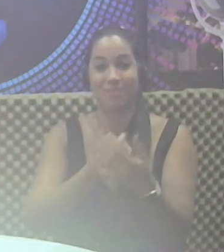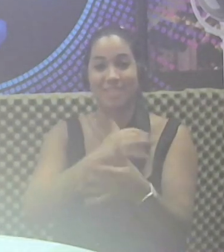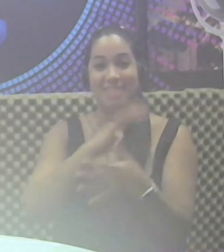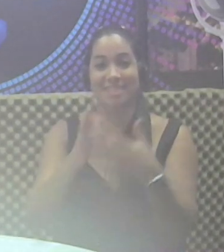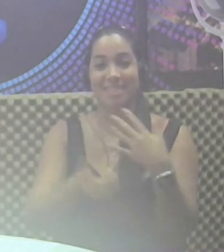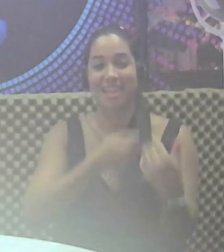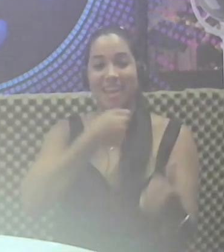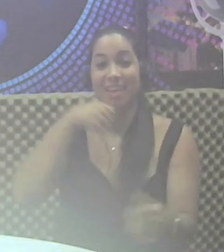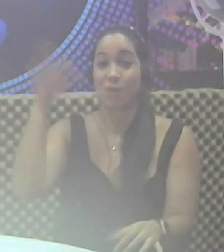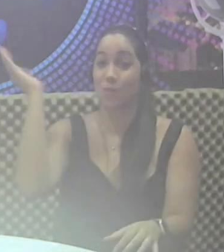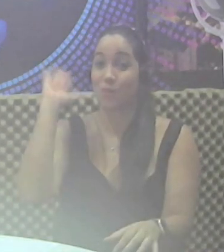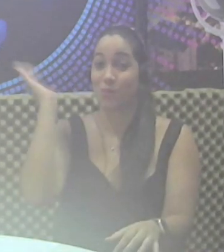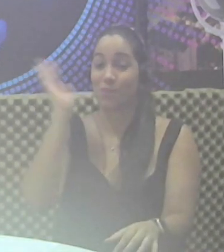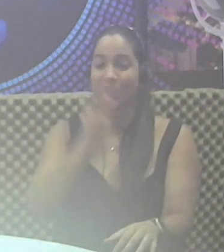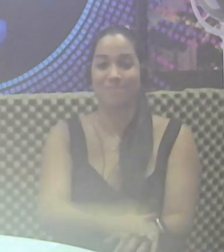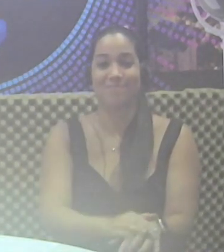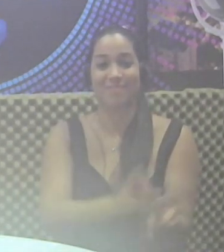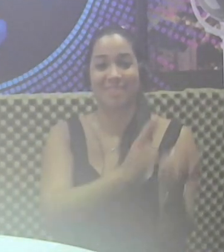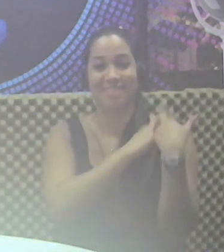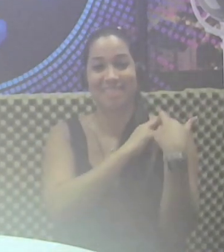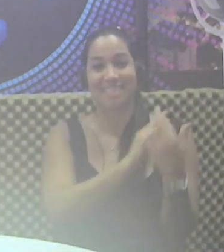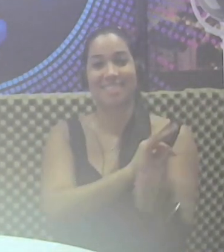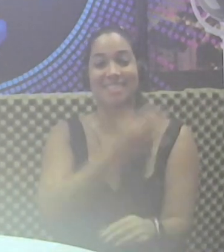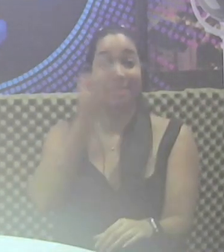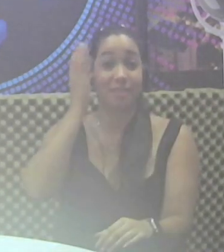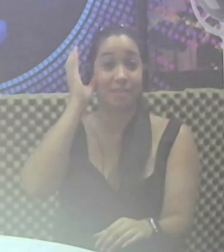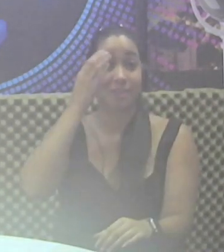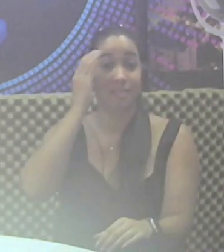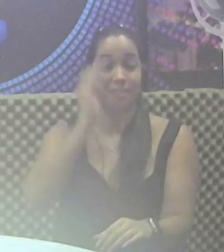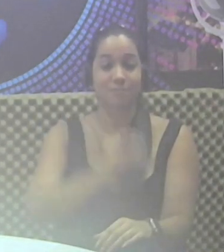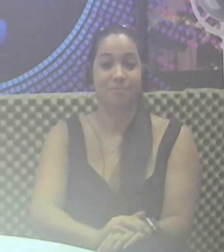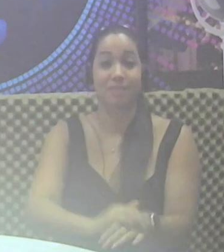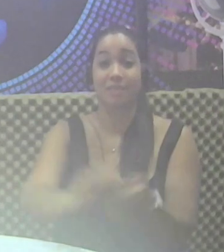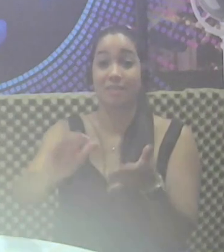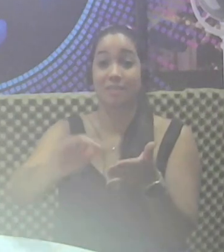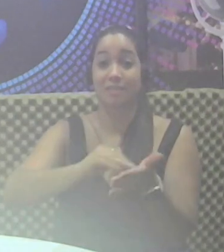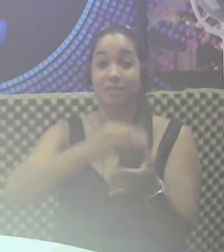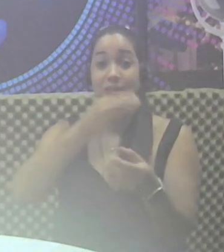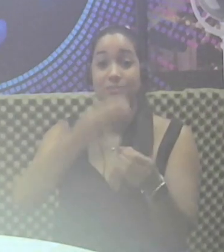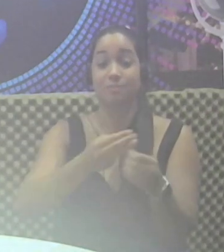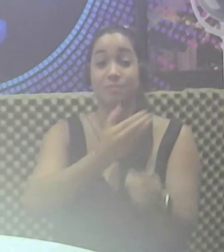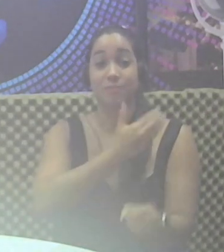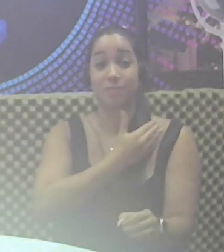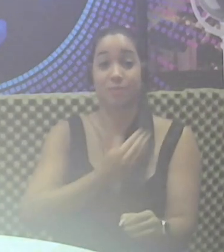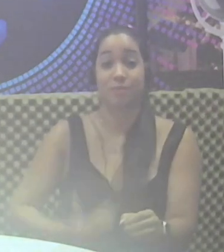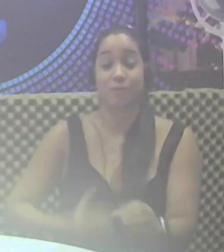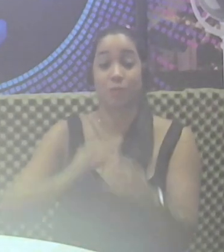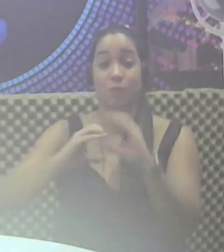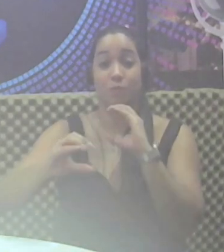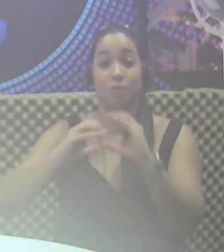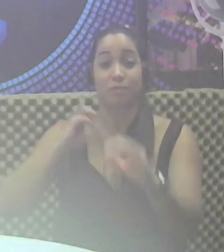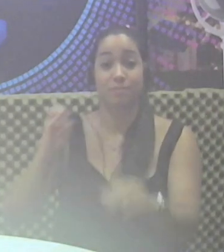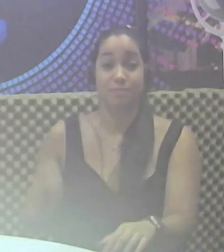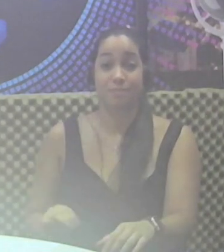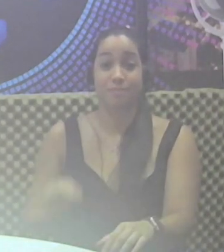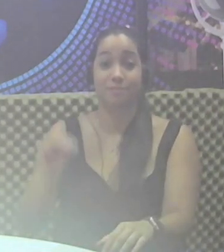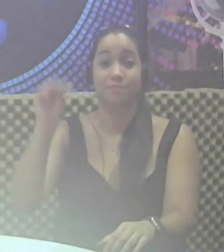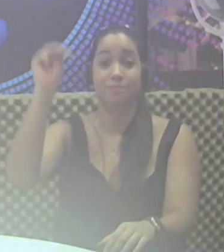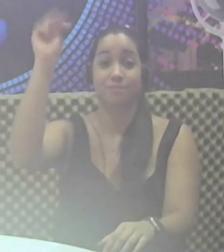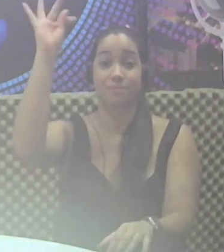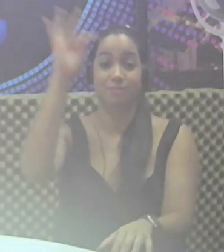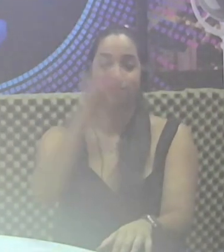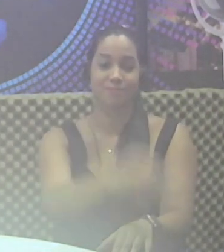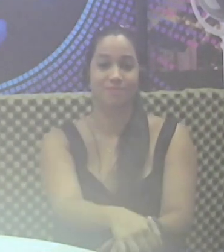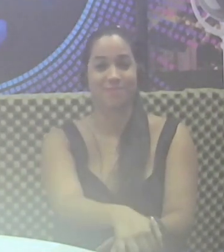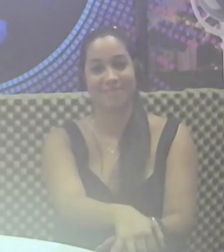em Libras, Amanda Valentim. Responsável técnico, Cristiano Silva. Secretário Municipal de Governo e Comunicação, Marco